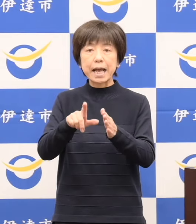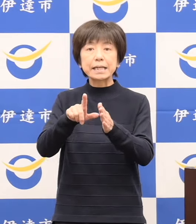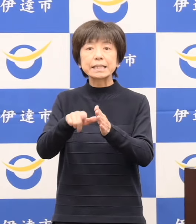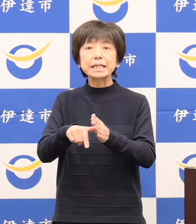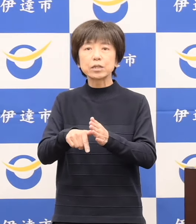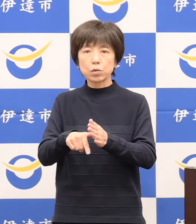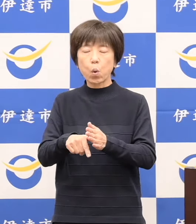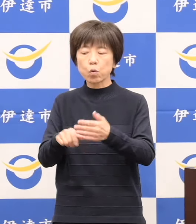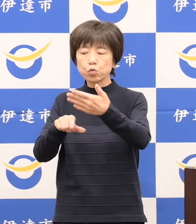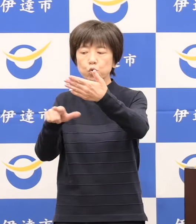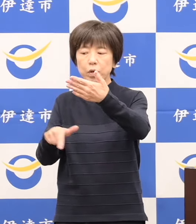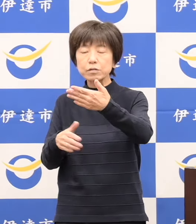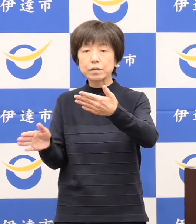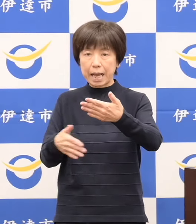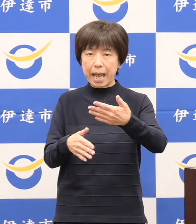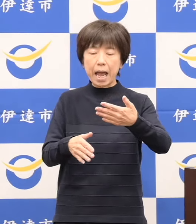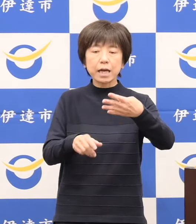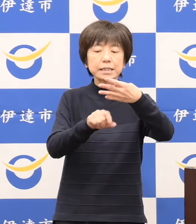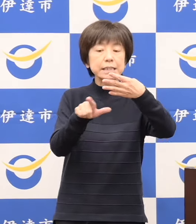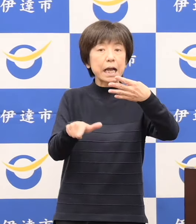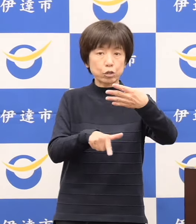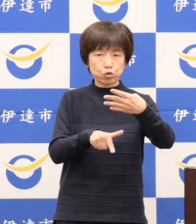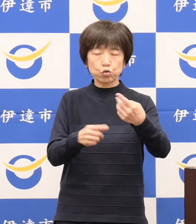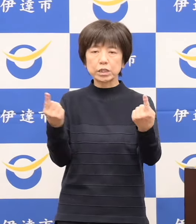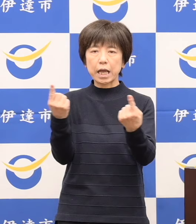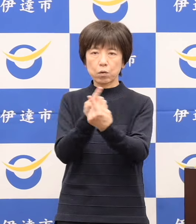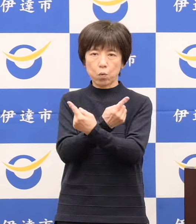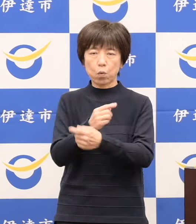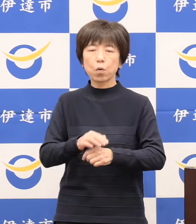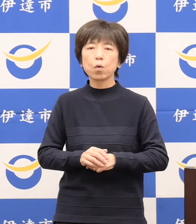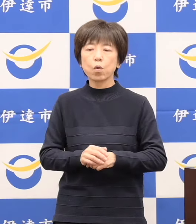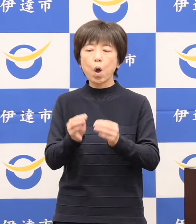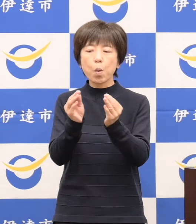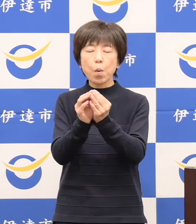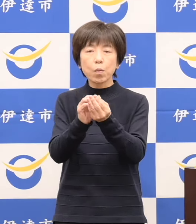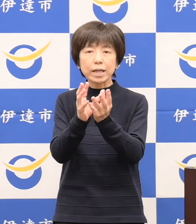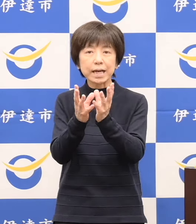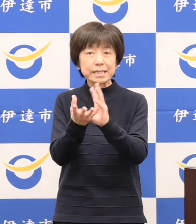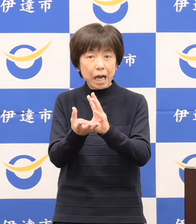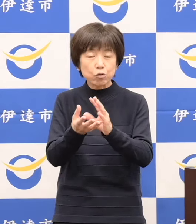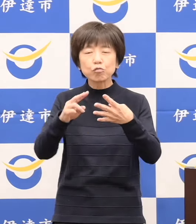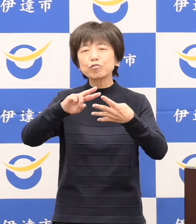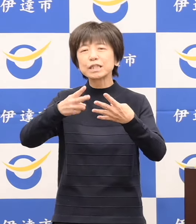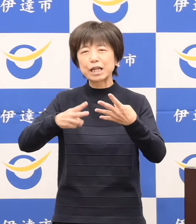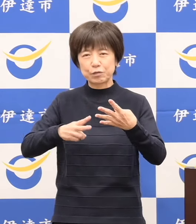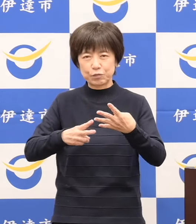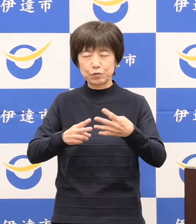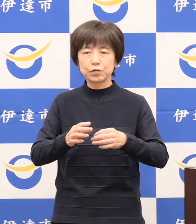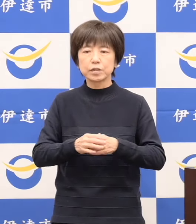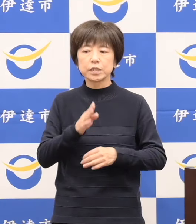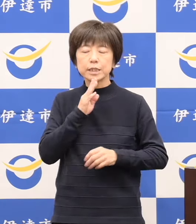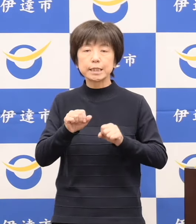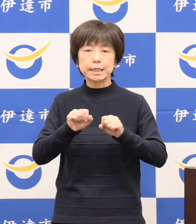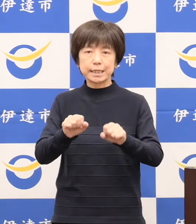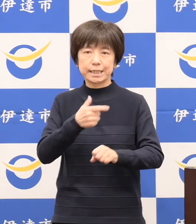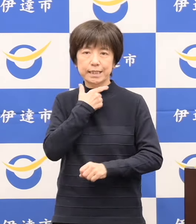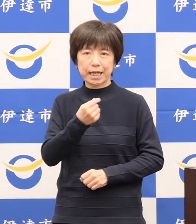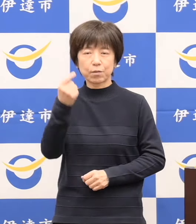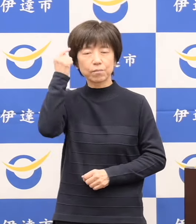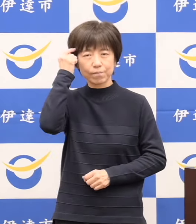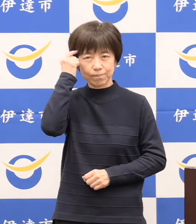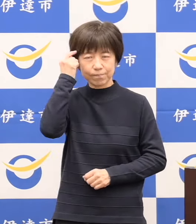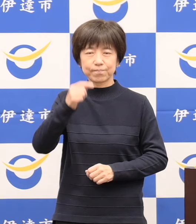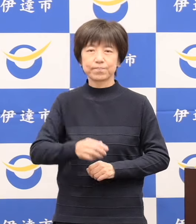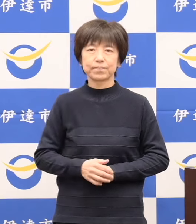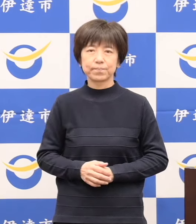から4月に変更しまして、桃の花が咲く時期に季節に実施をしたいと考えております